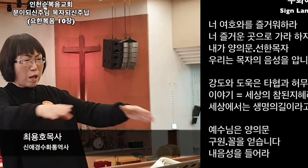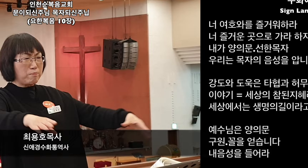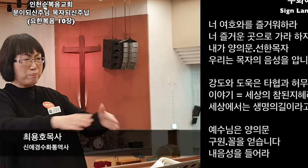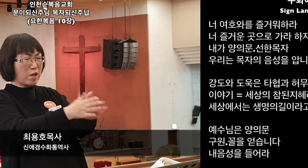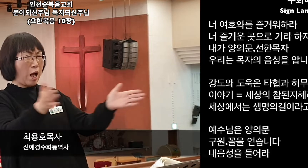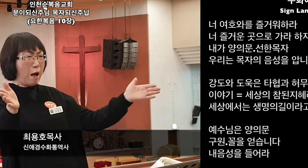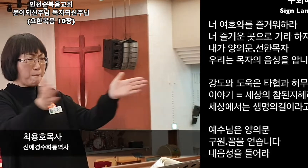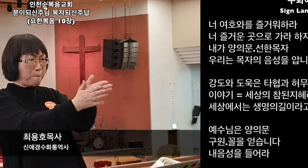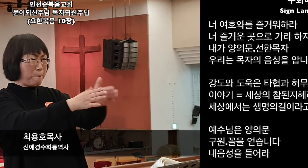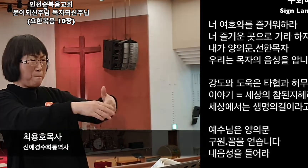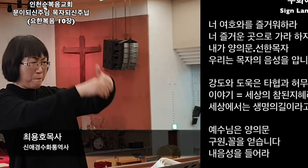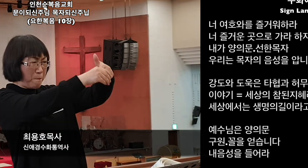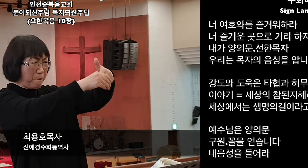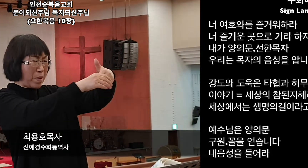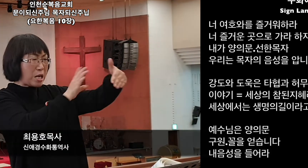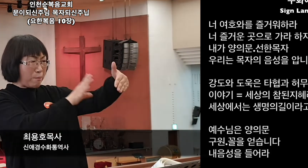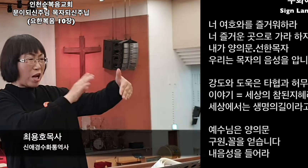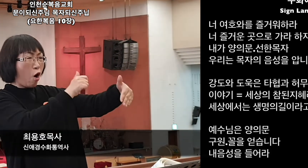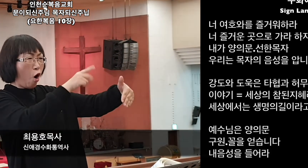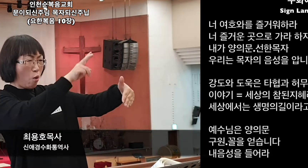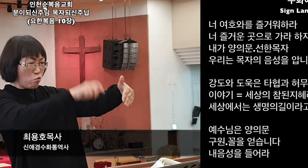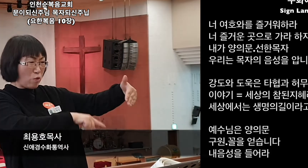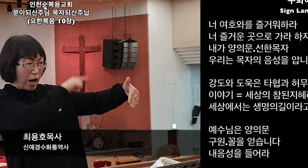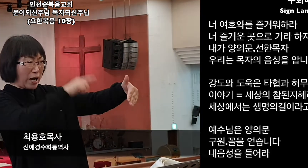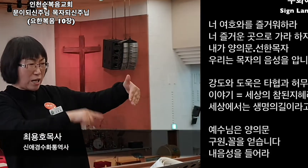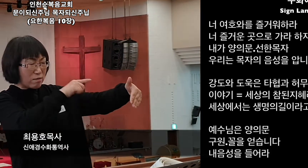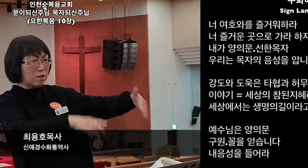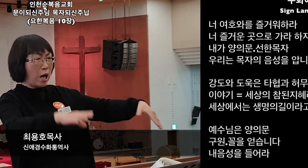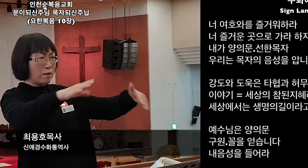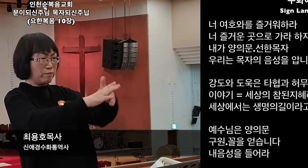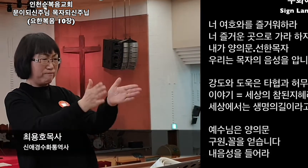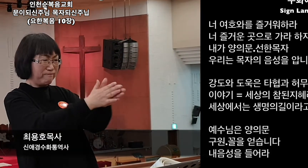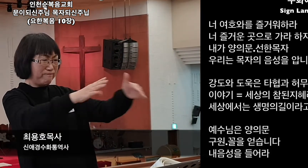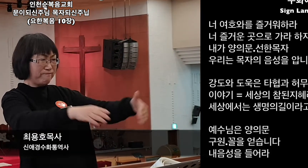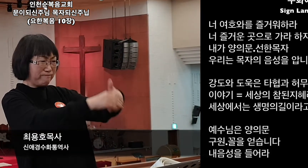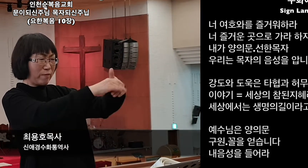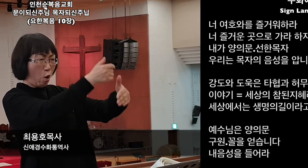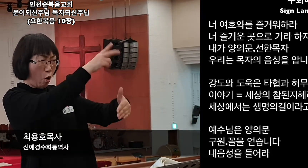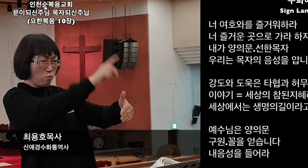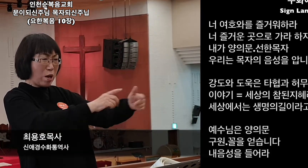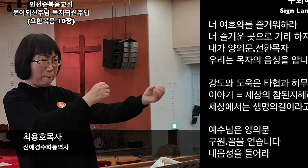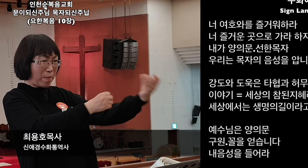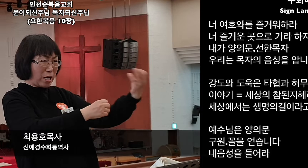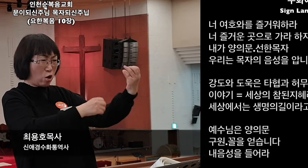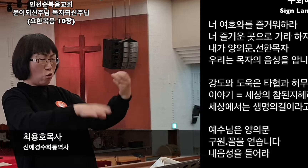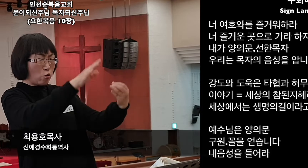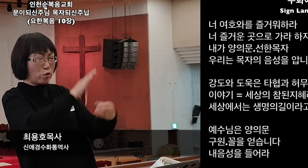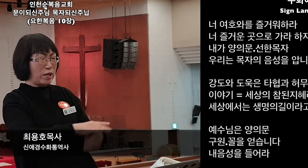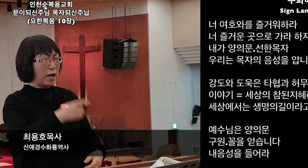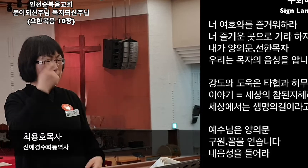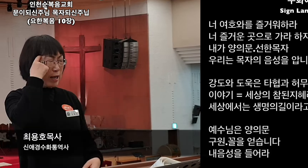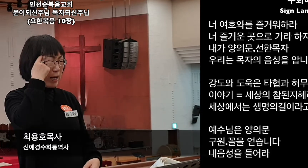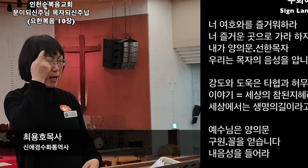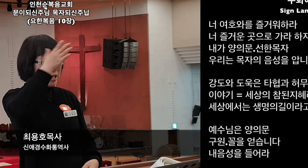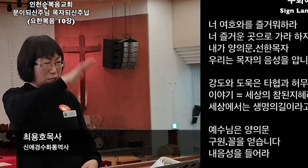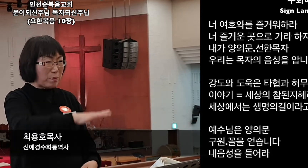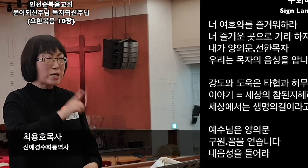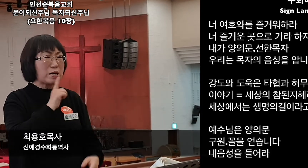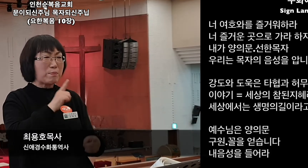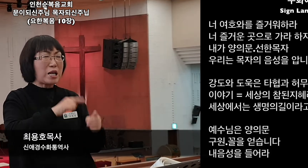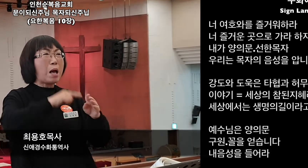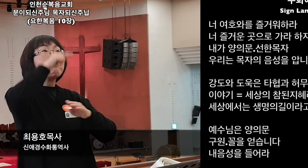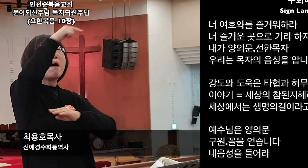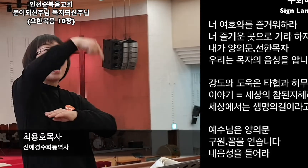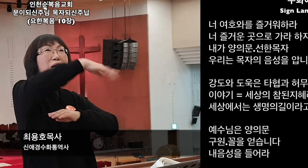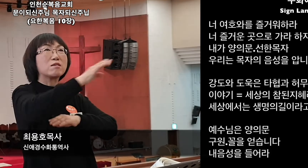이야기지. 지금 이거 여기 안에서는 타협과 그리고 허무의 이야기라고 우리가 정의를 하지만 이 이야기들이